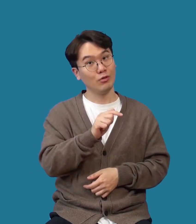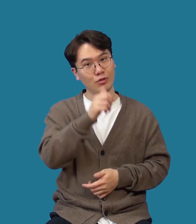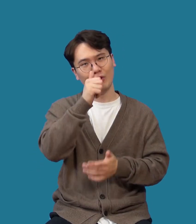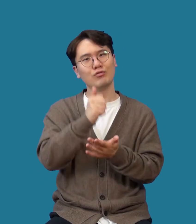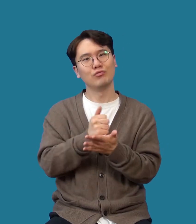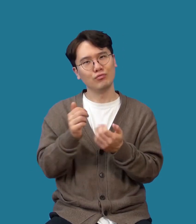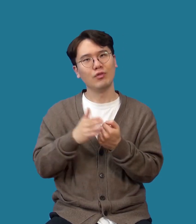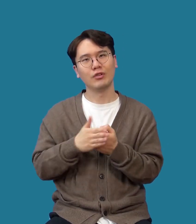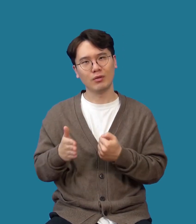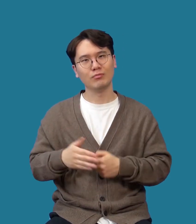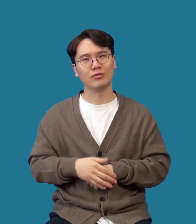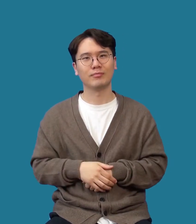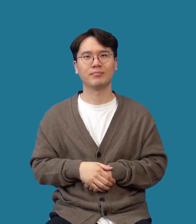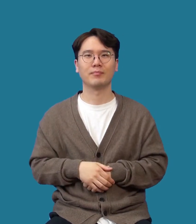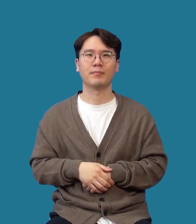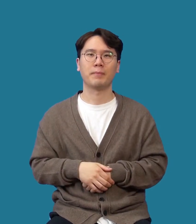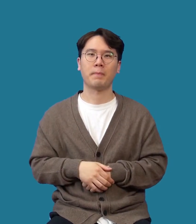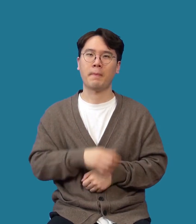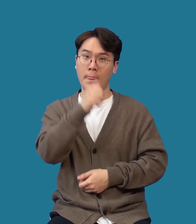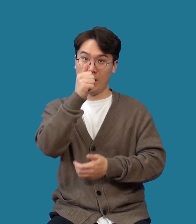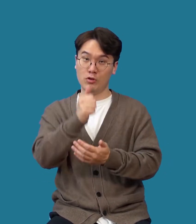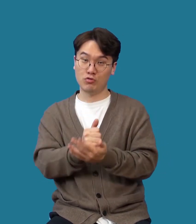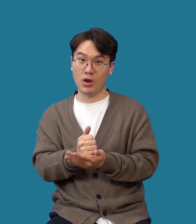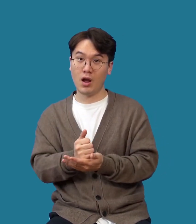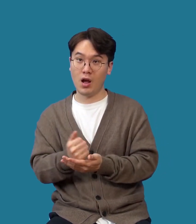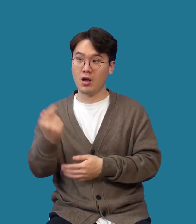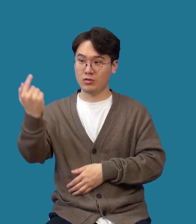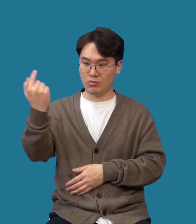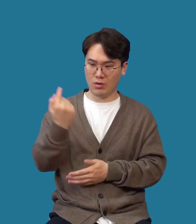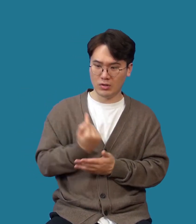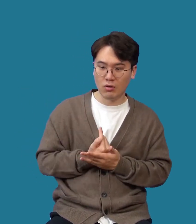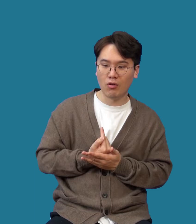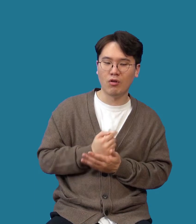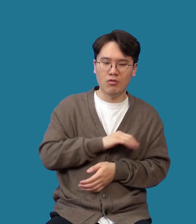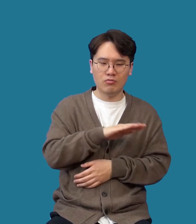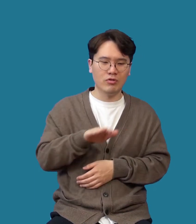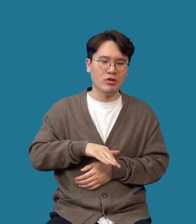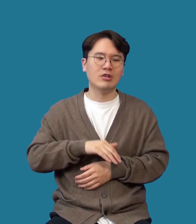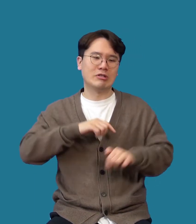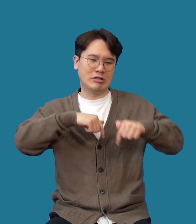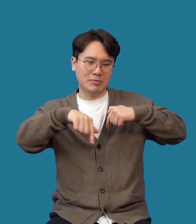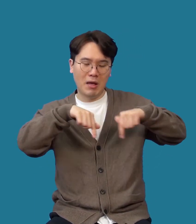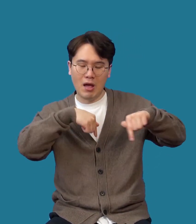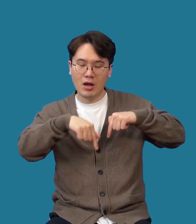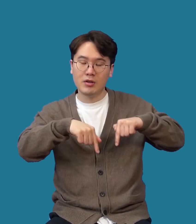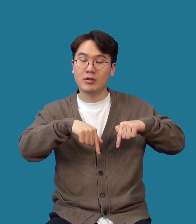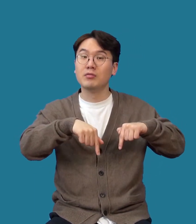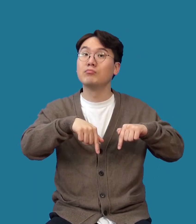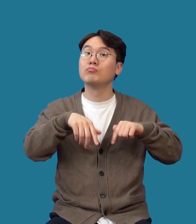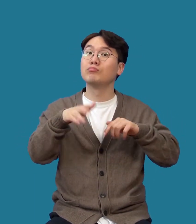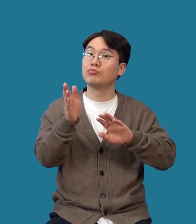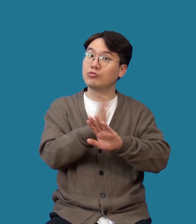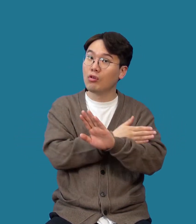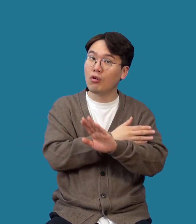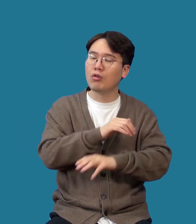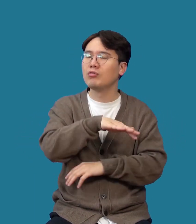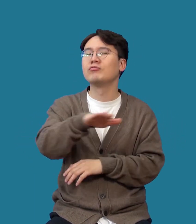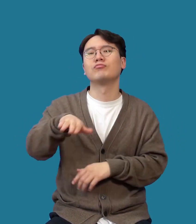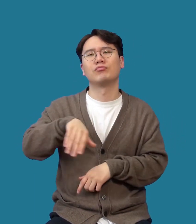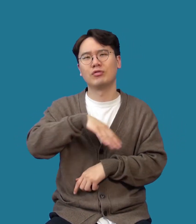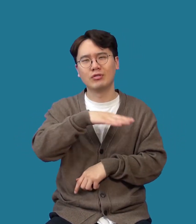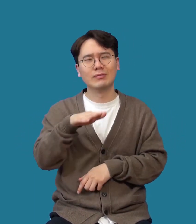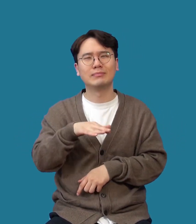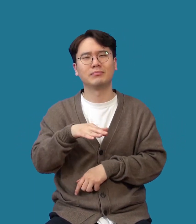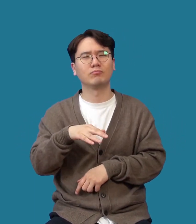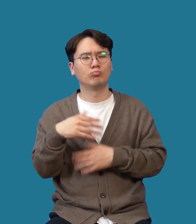그렇게 되었습니다. 죄가 들어와서 인간을 지배하는 그 순간부터 인간은 이상하게 왜곡되고